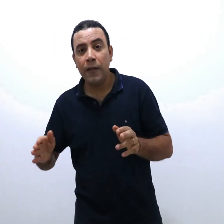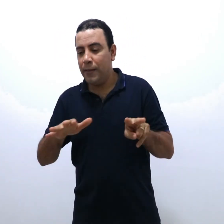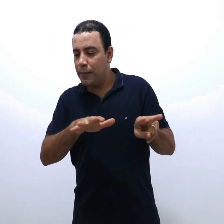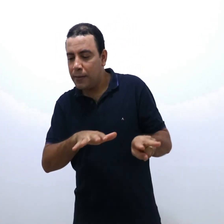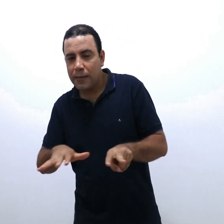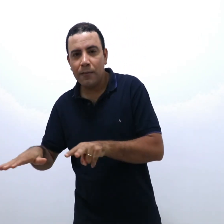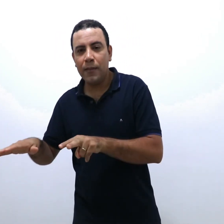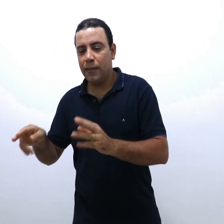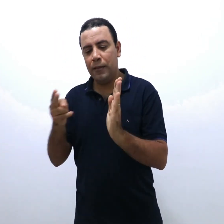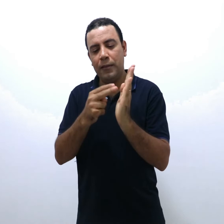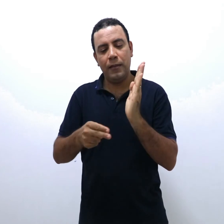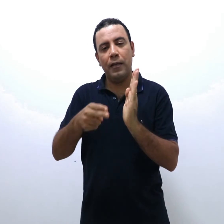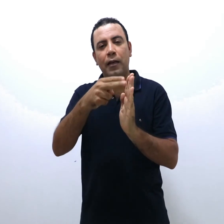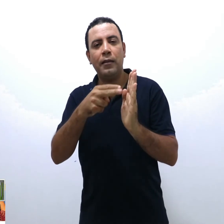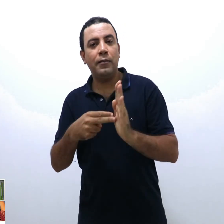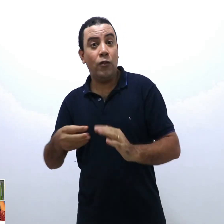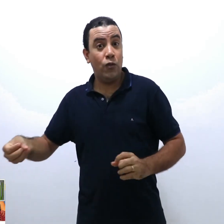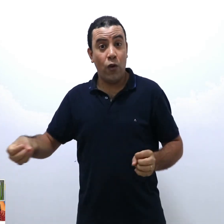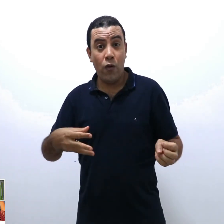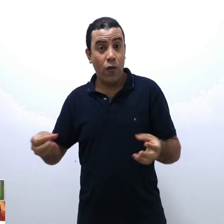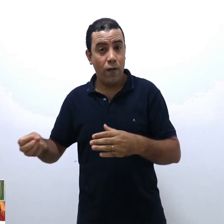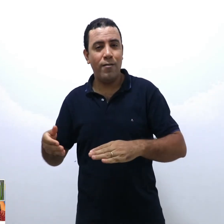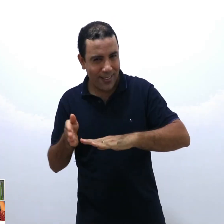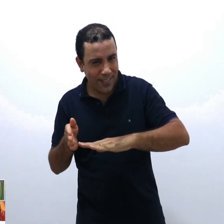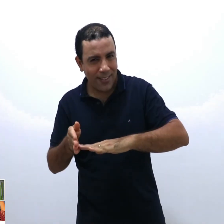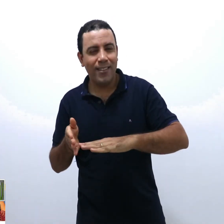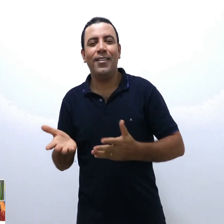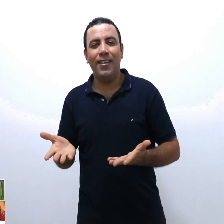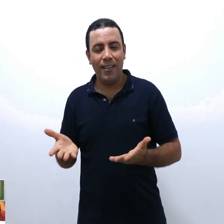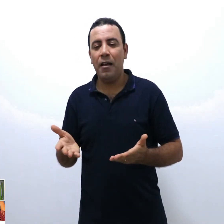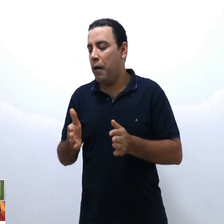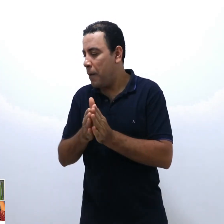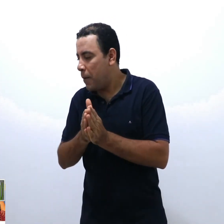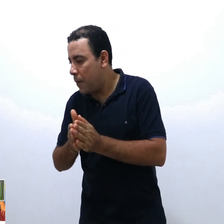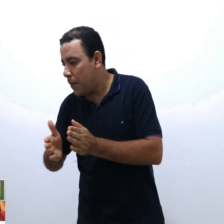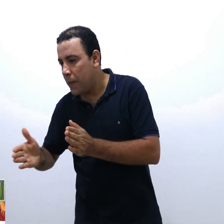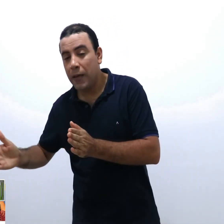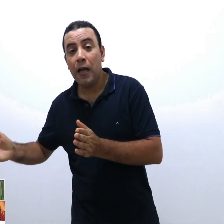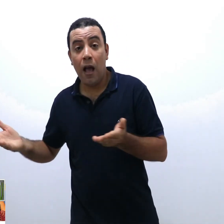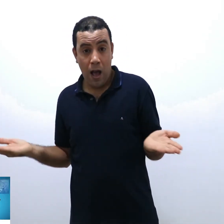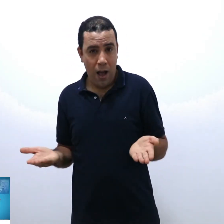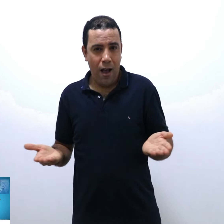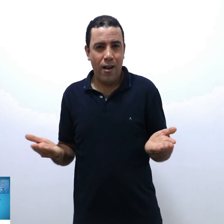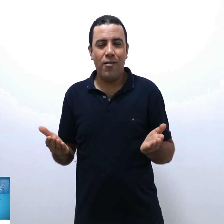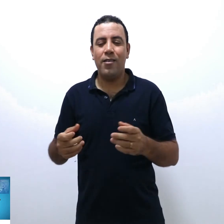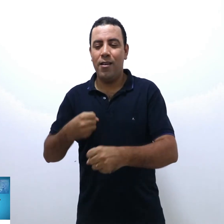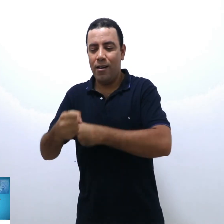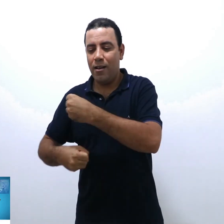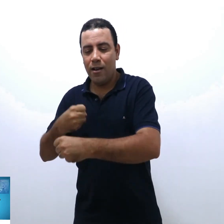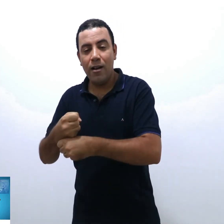daí, tendo no Brasil a Semana de Arte Moderna, até chegarmos A